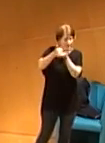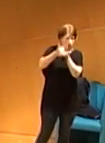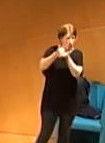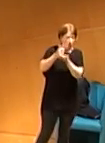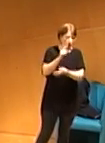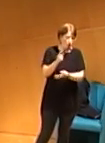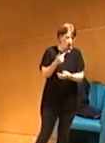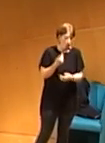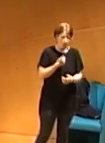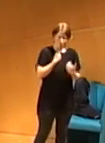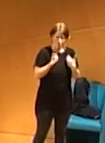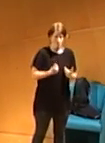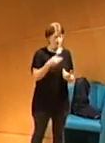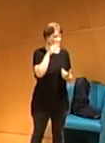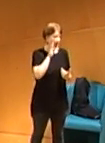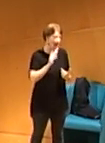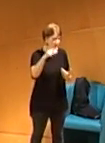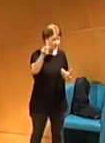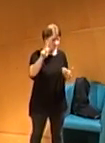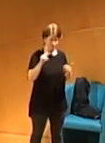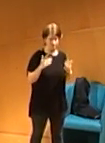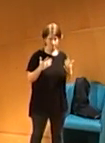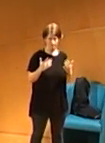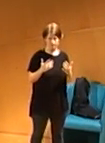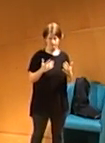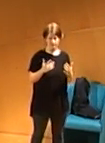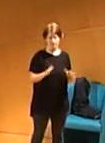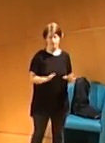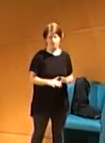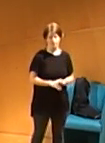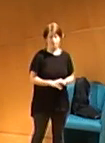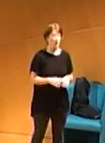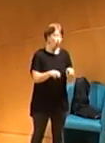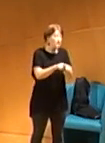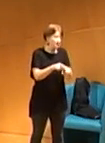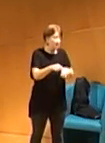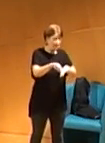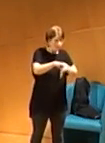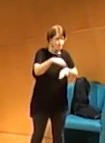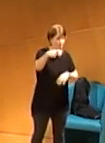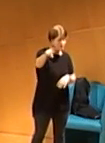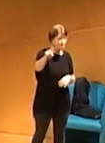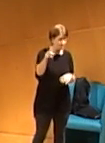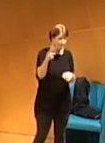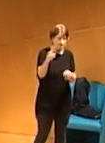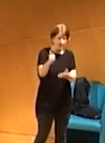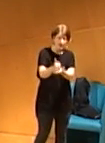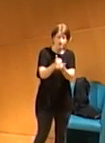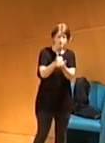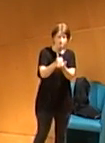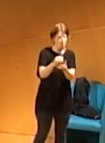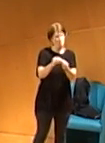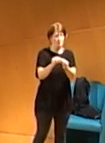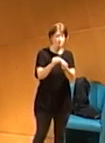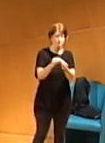Et plus maintenant, puisque ma belle-fille, ça a été aussi un autre... pas problème, enfin bon,